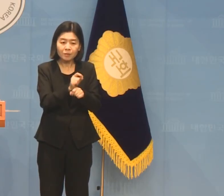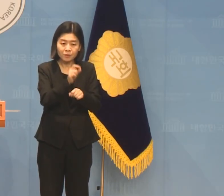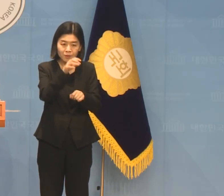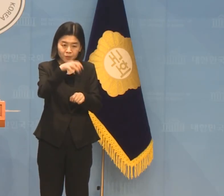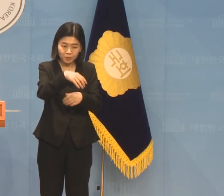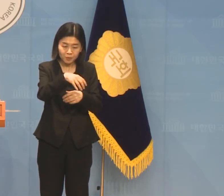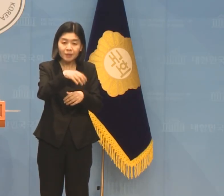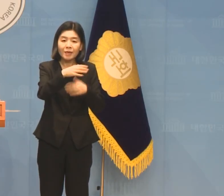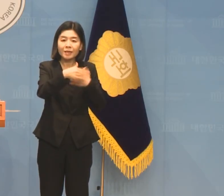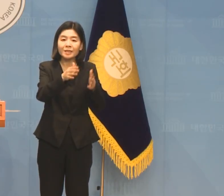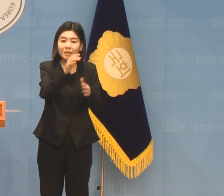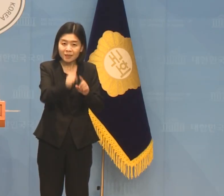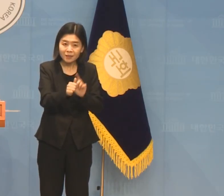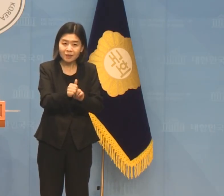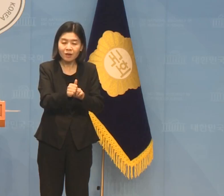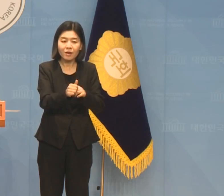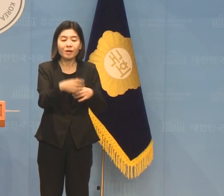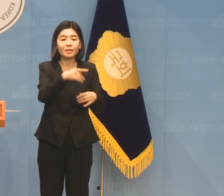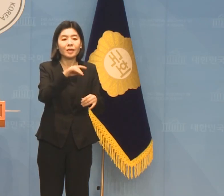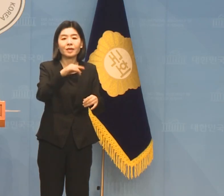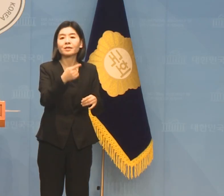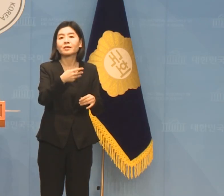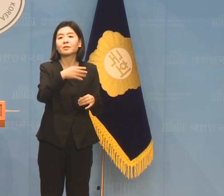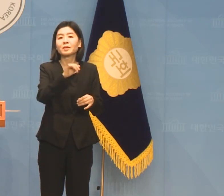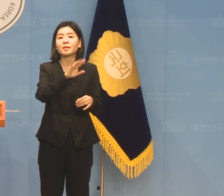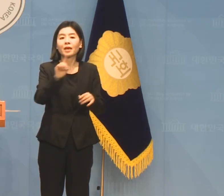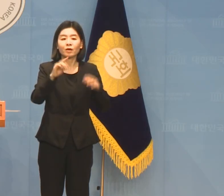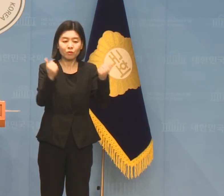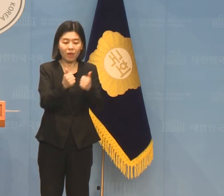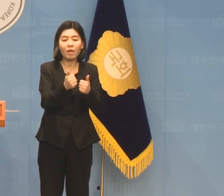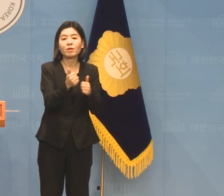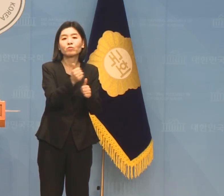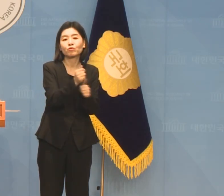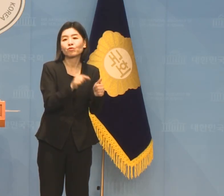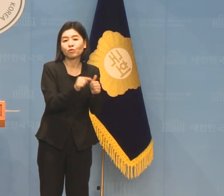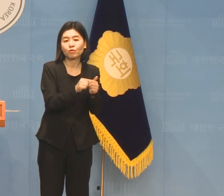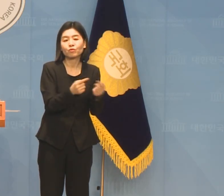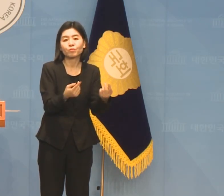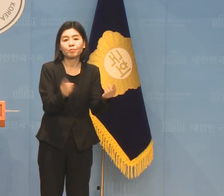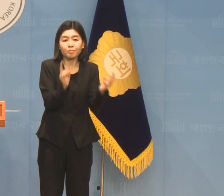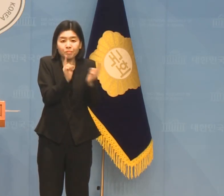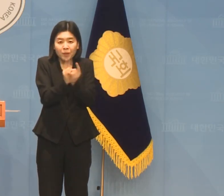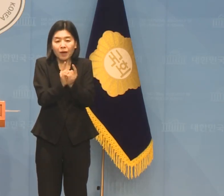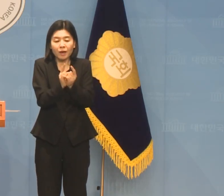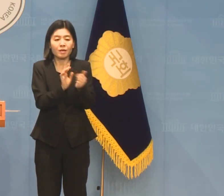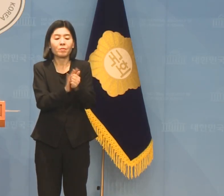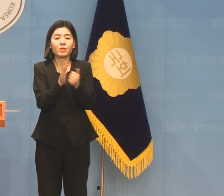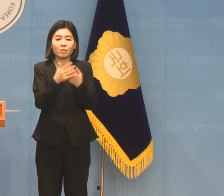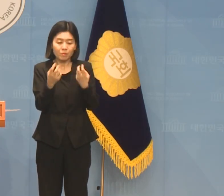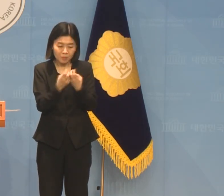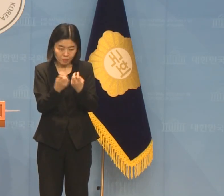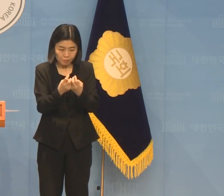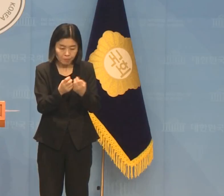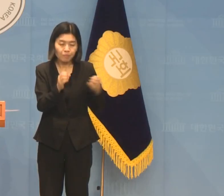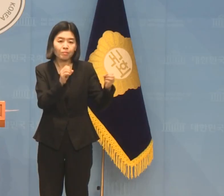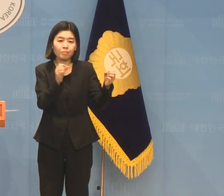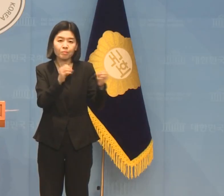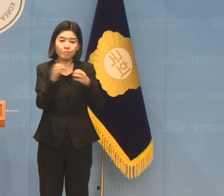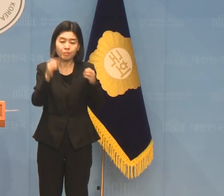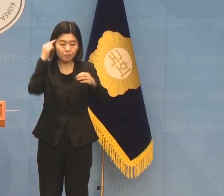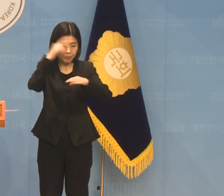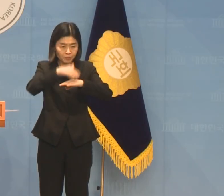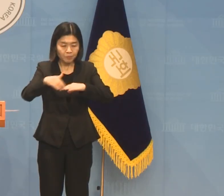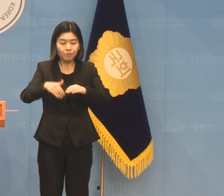사무총장실에서 에딘 제릴레크 세르비아 국회 부의장 등과 함께 양국 간의 협력 방안을 논의할 예정입니다.